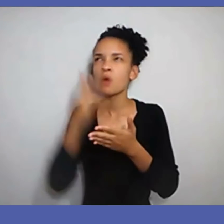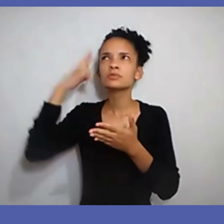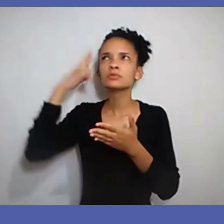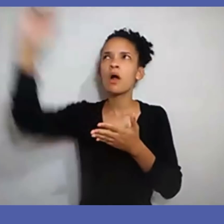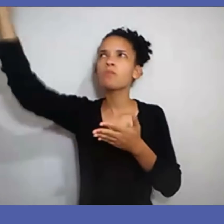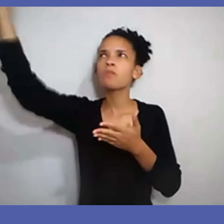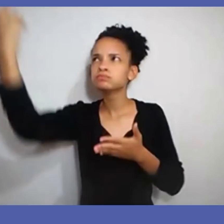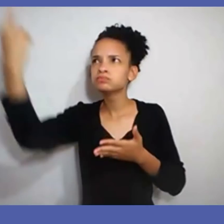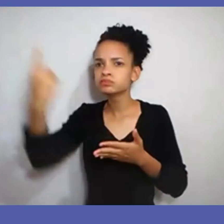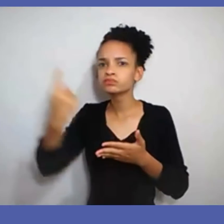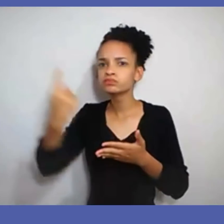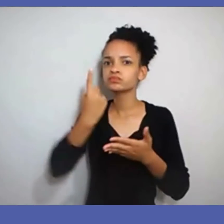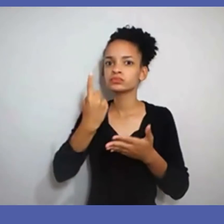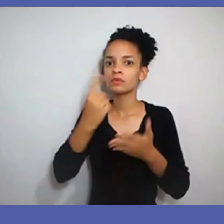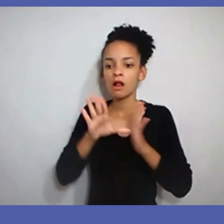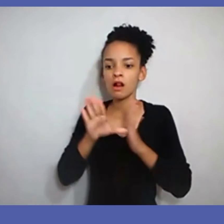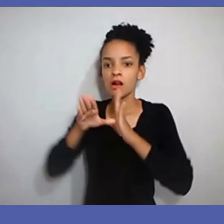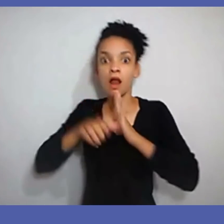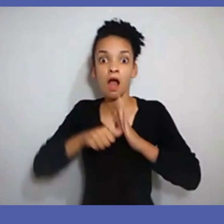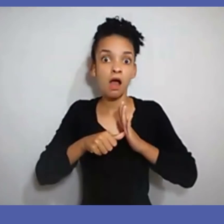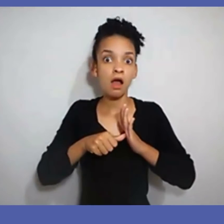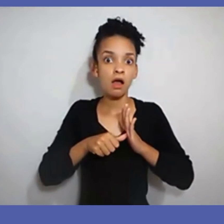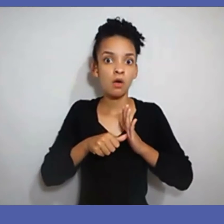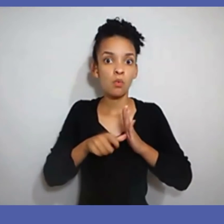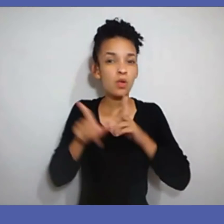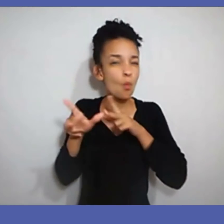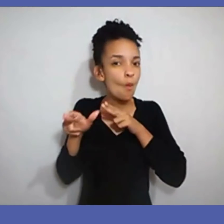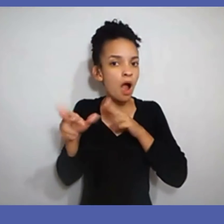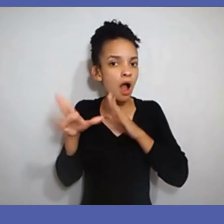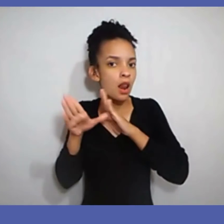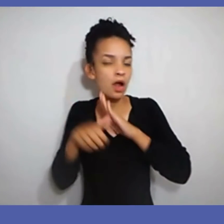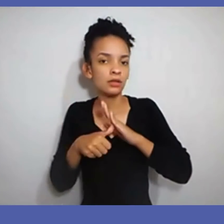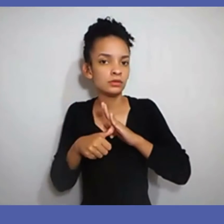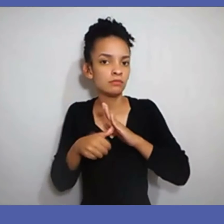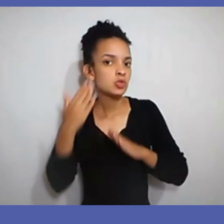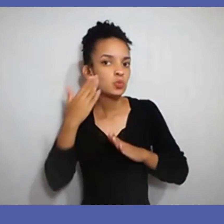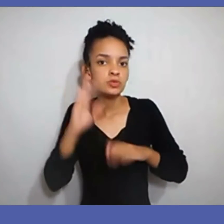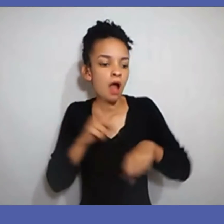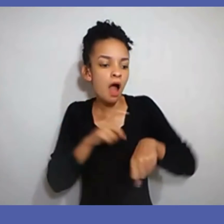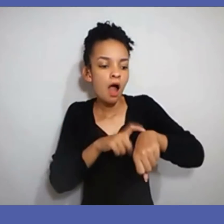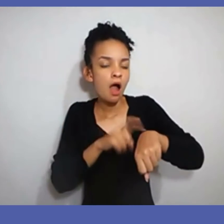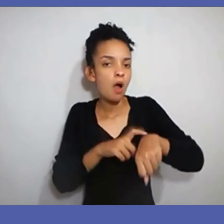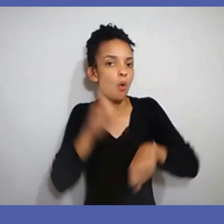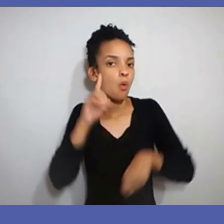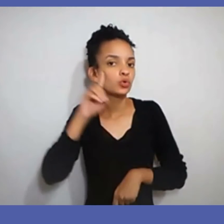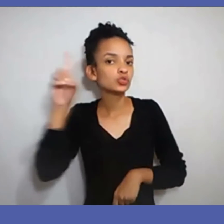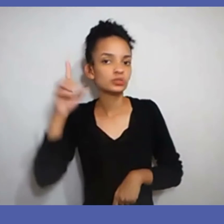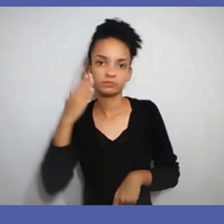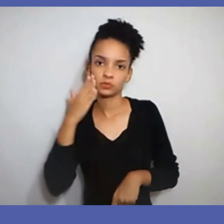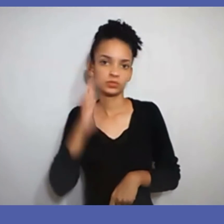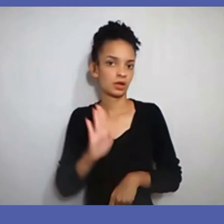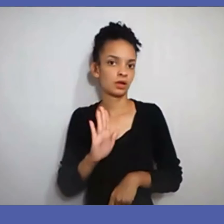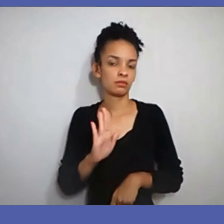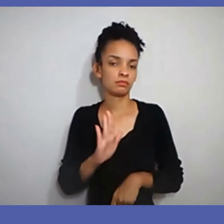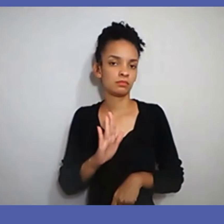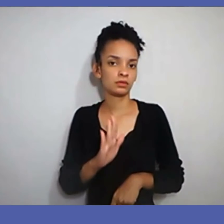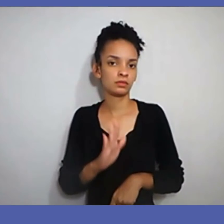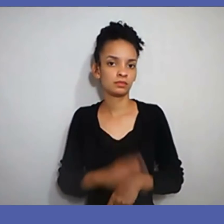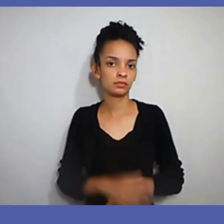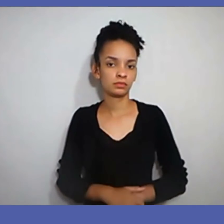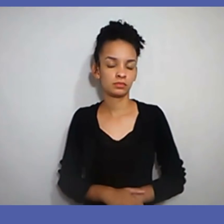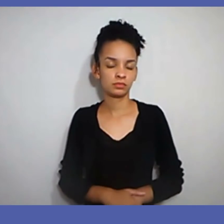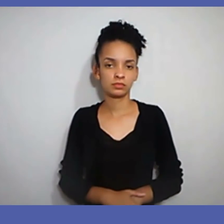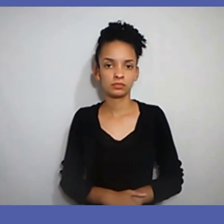conhecerás de modo algum em que hora virei contra ti. Capítulo 16